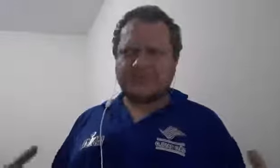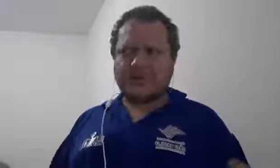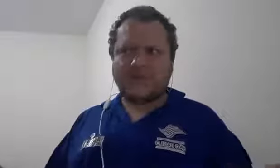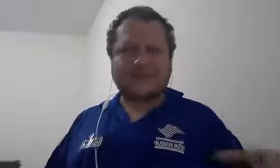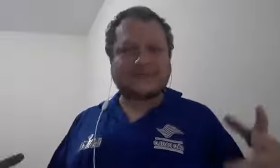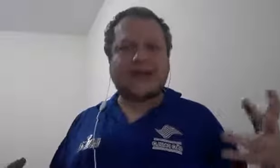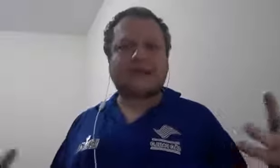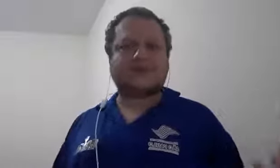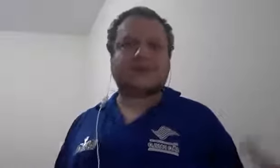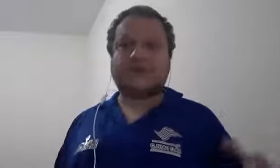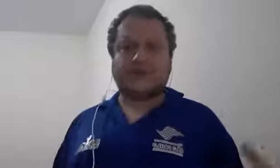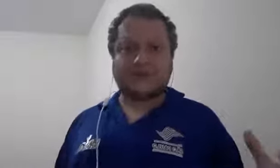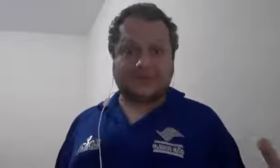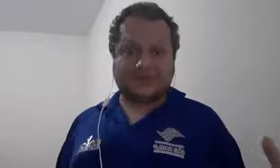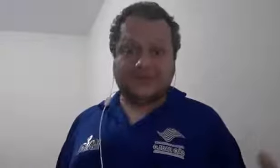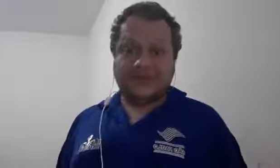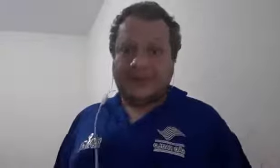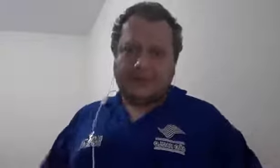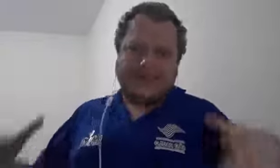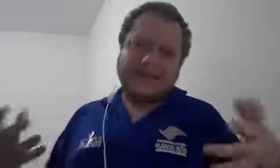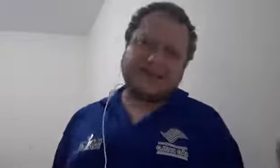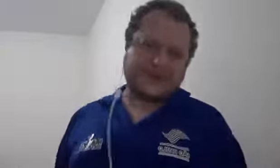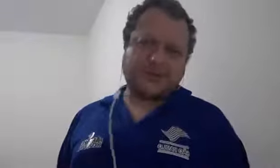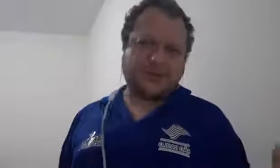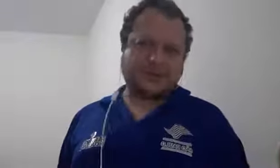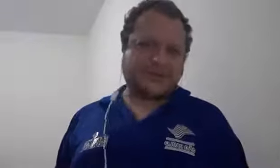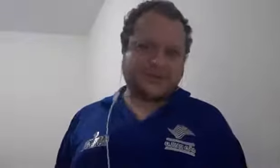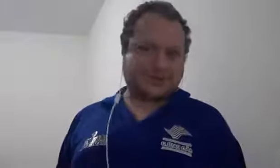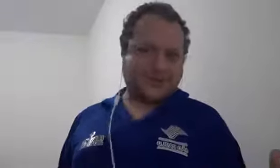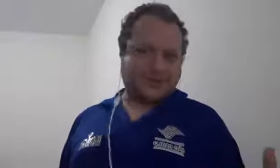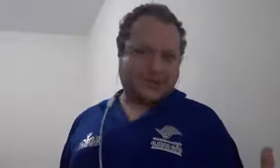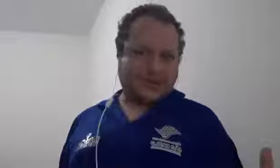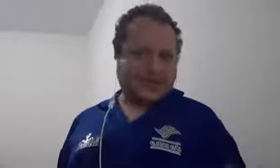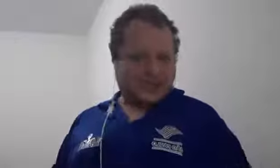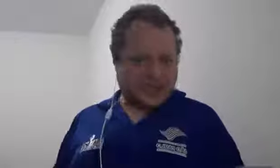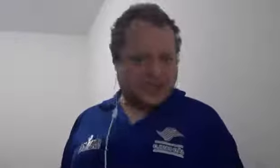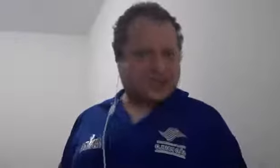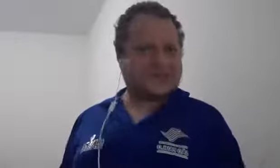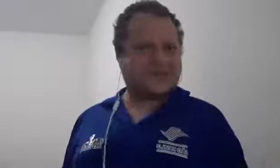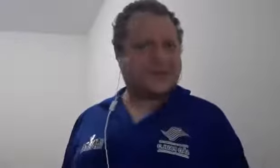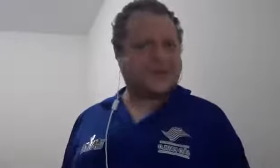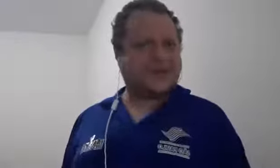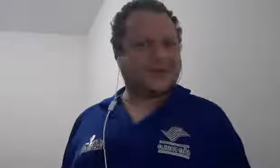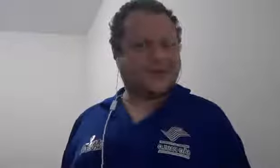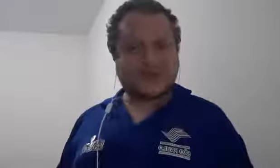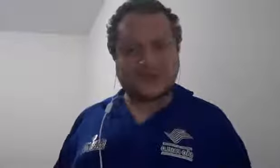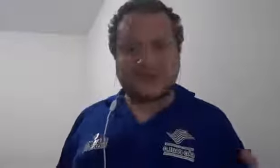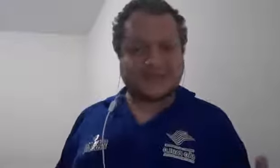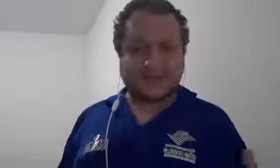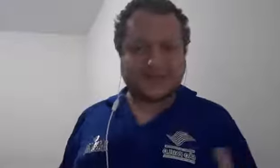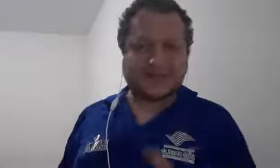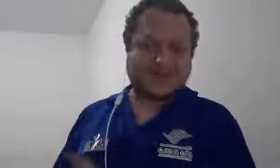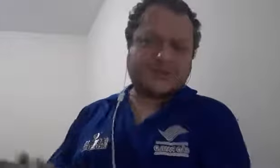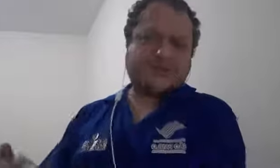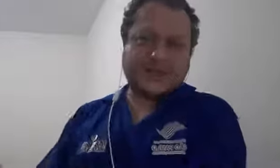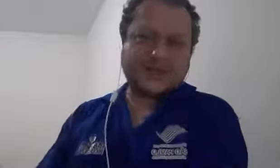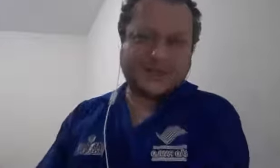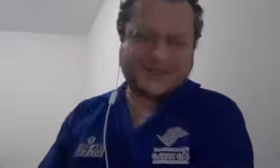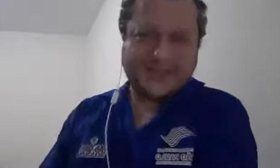pouco pesados também, que eu digo assim, porque ninguém está acostumado muito a essa coisa do online, mas a gente está se descobrindo. Então, acho que o mais importante são as superações